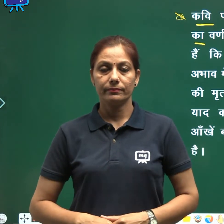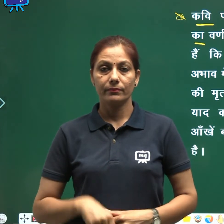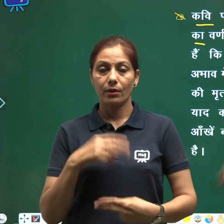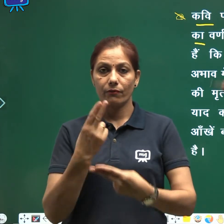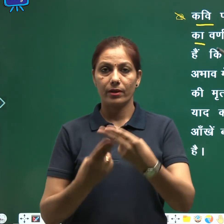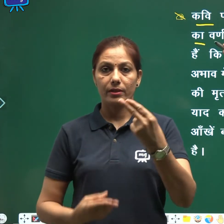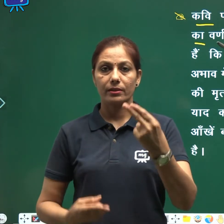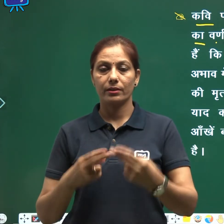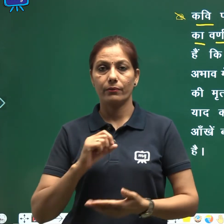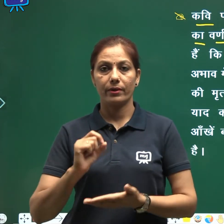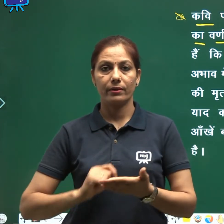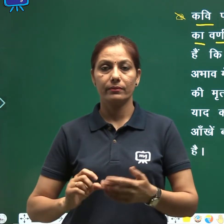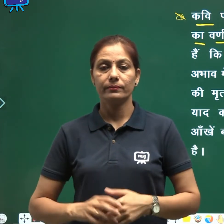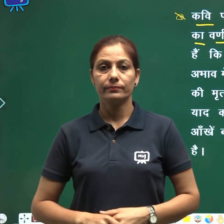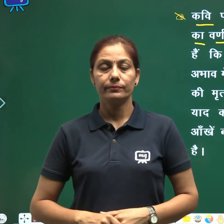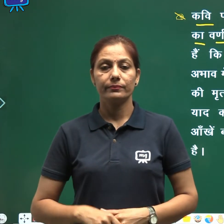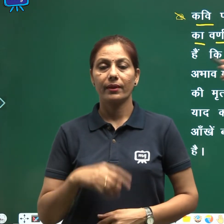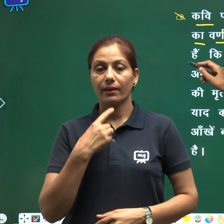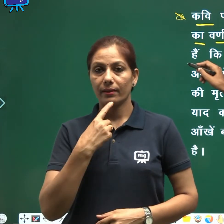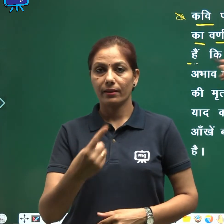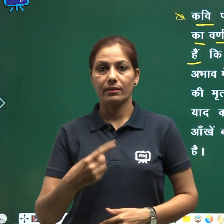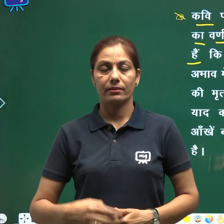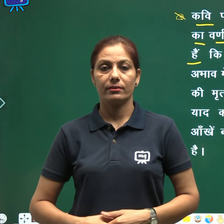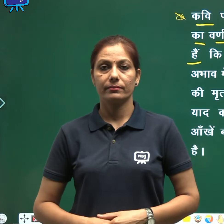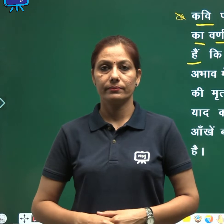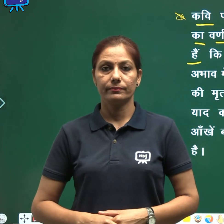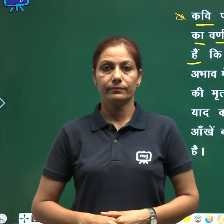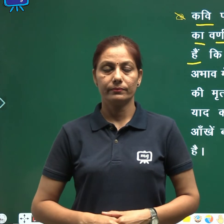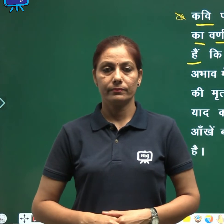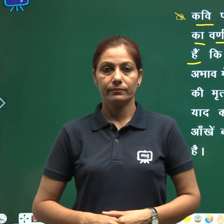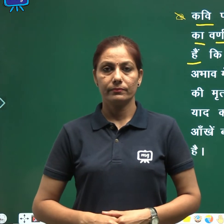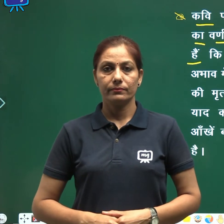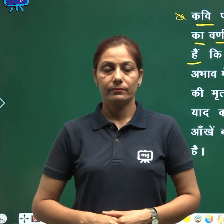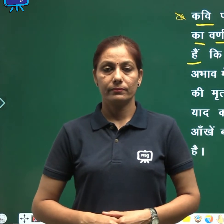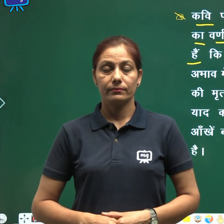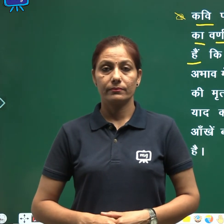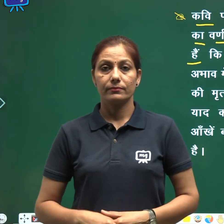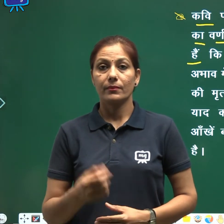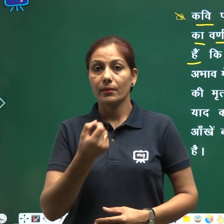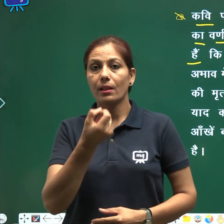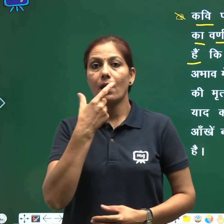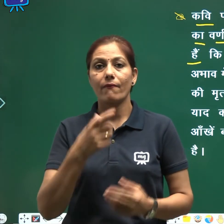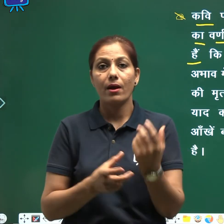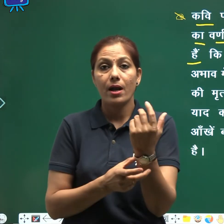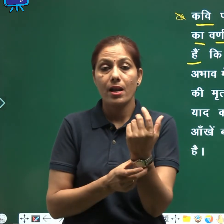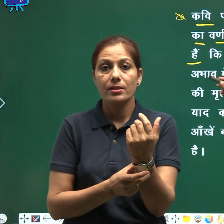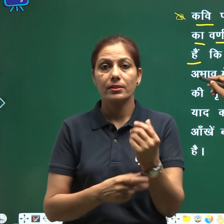वर्णन करते हुए कहते हैं कि दवा इलाज के अभाव में